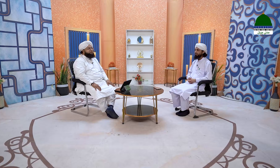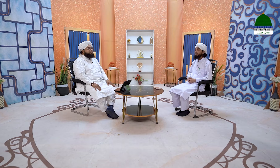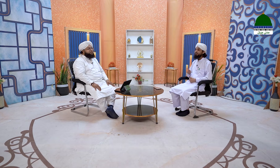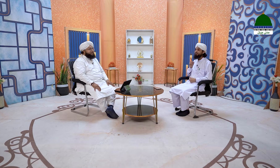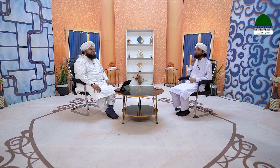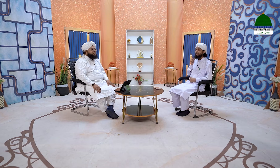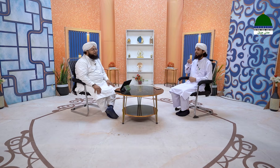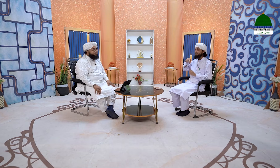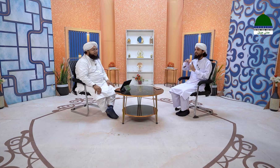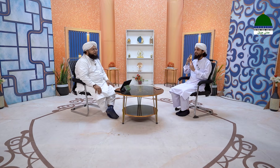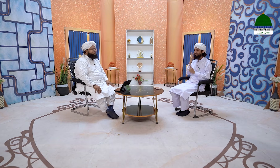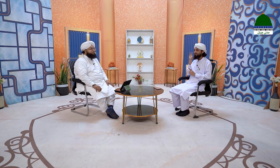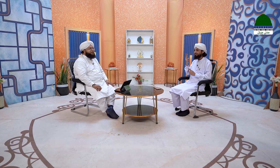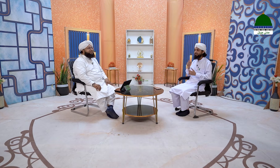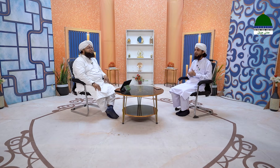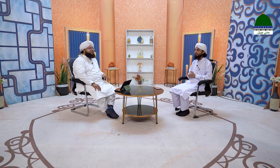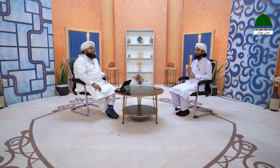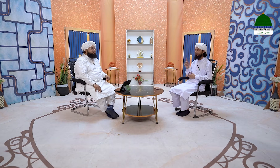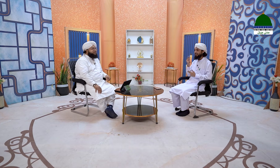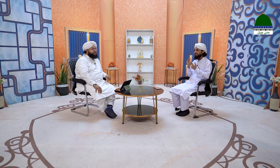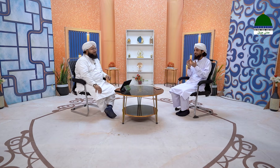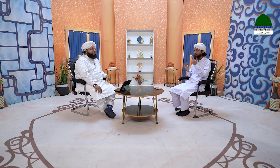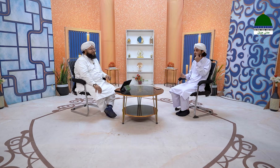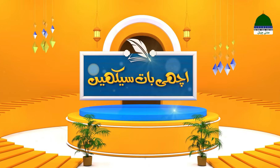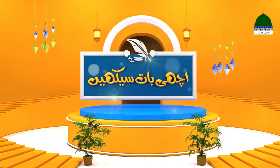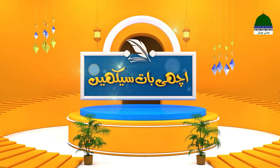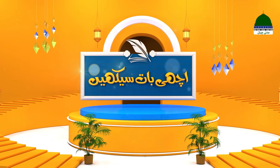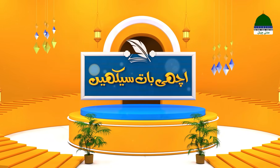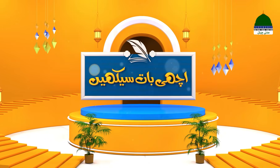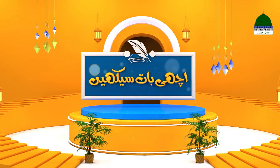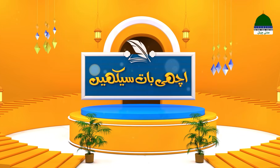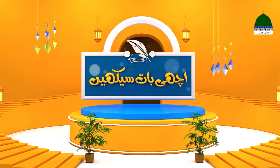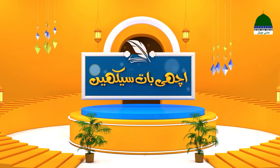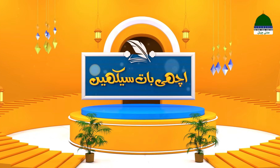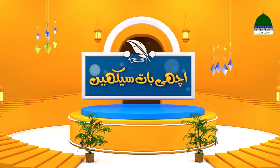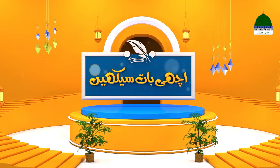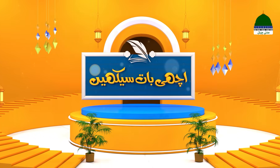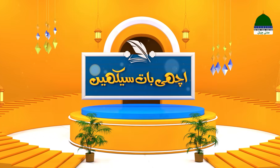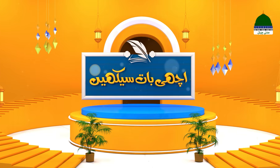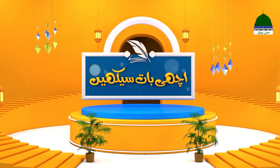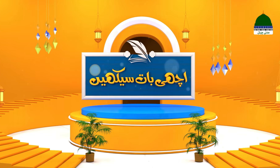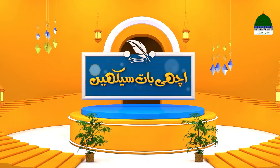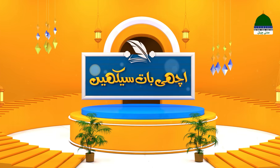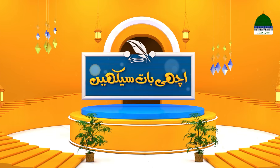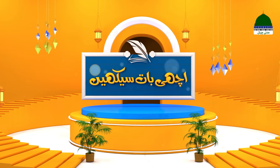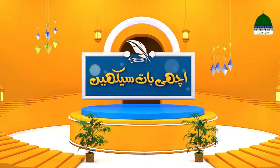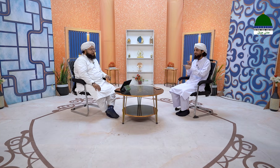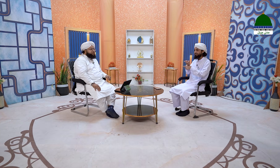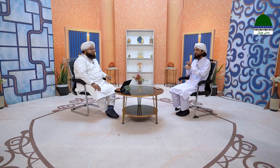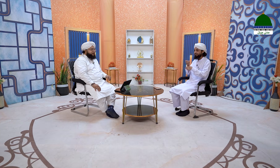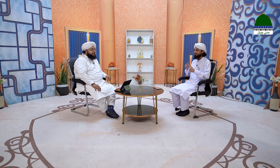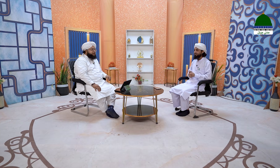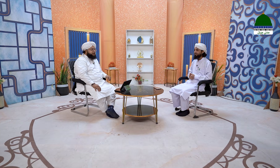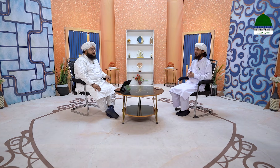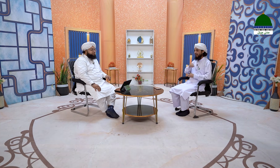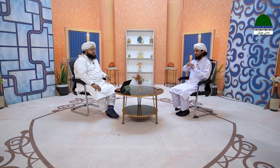جی مدنی چینل کے ناظرین، بڑھتے ہیں اپنے پہلے سیگمنٹ کی طرف، اس کا نام ہے اچھی بات سیکھیں۔ آج اس سیگمنٹ میں ہم سیکھیں گے حج